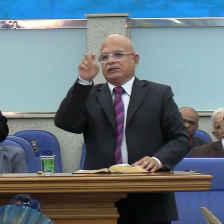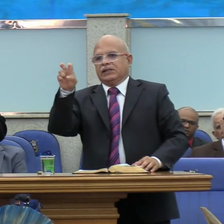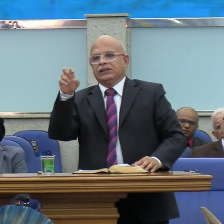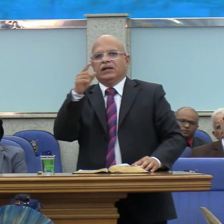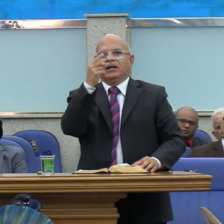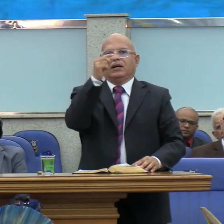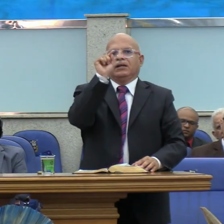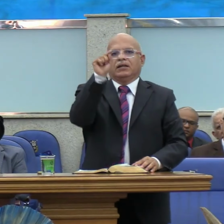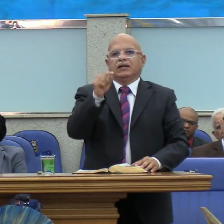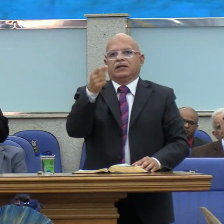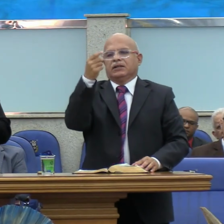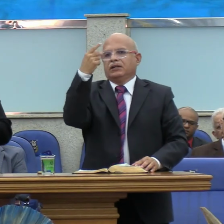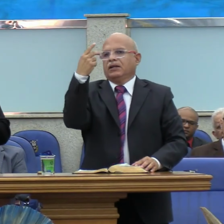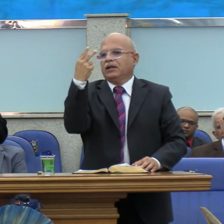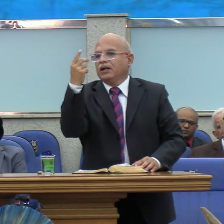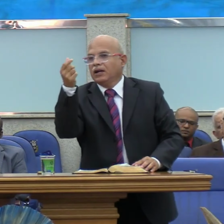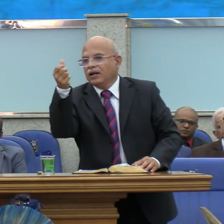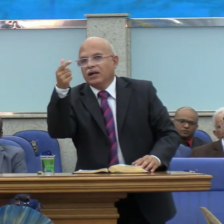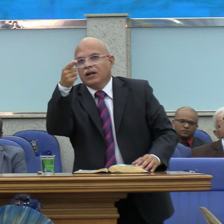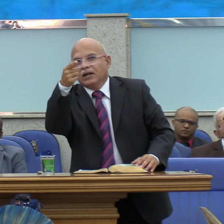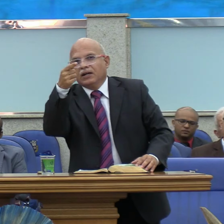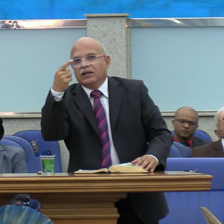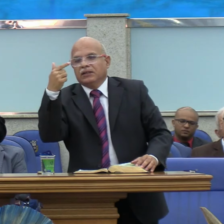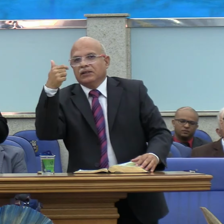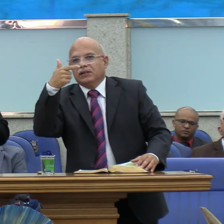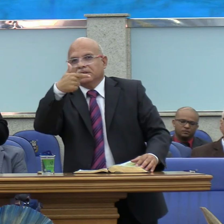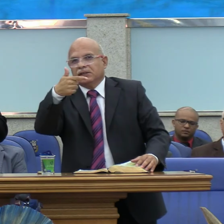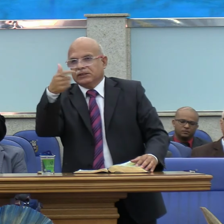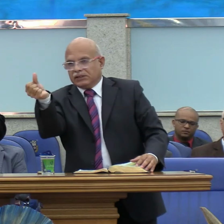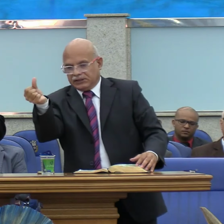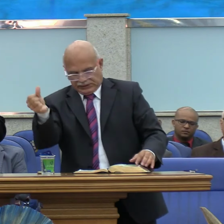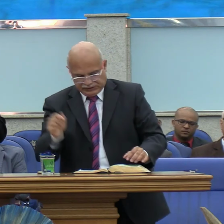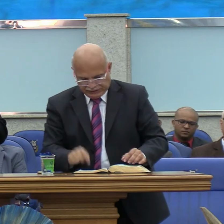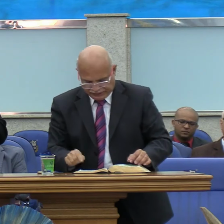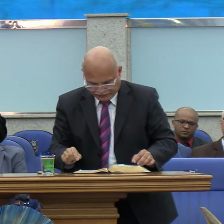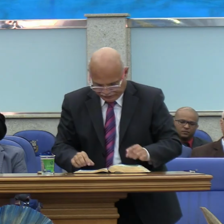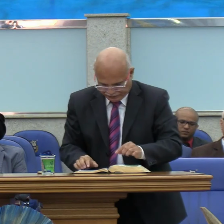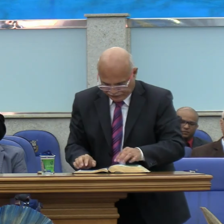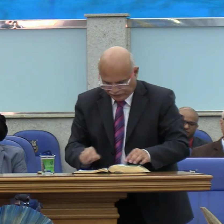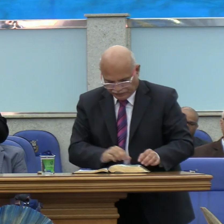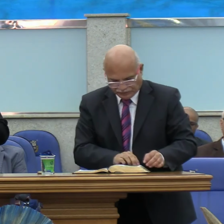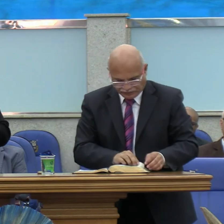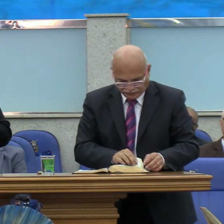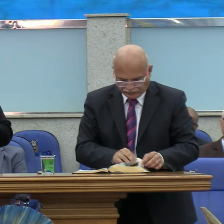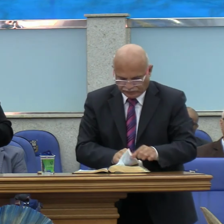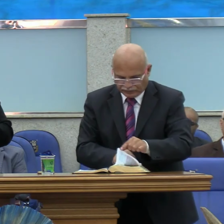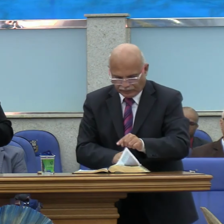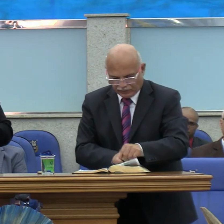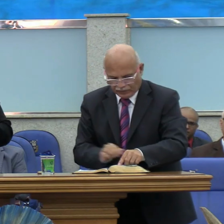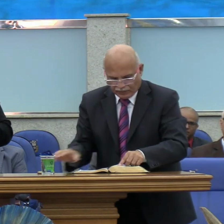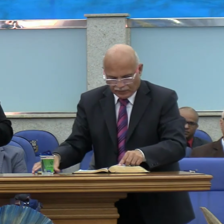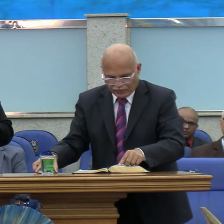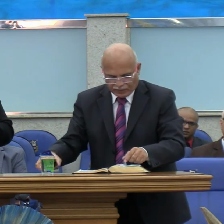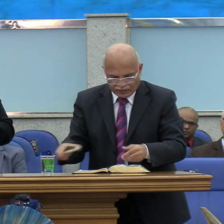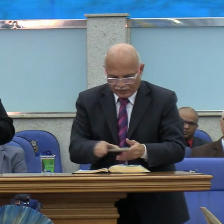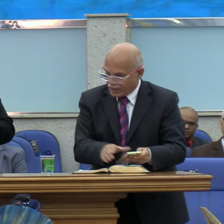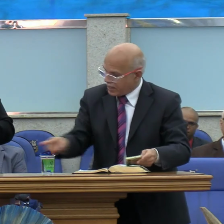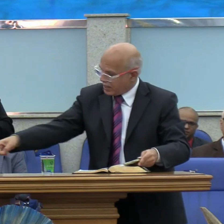Mas quando vier o Consolador, que eu da parte do Pai vos hei de enviar,